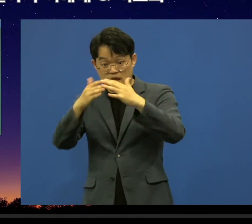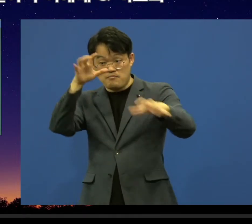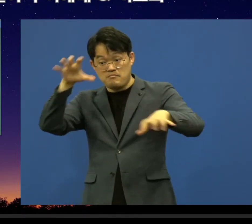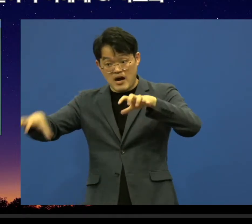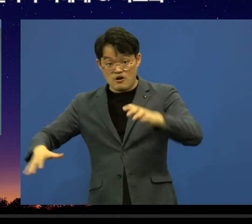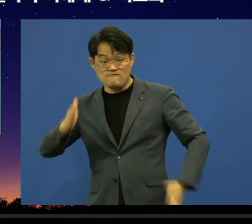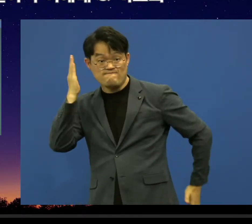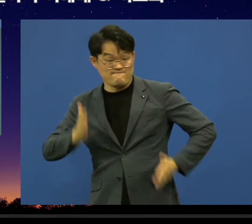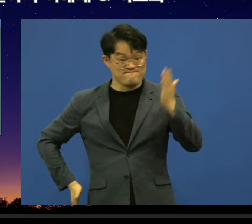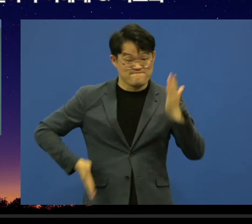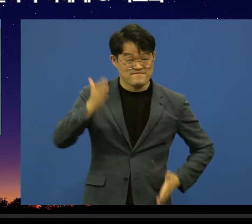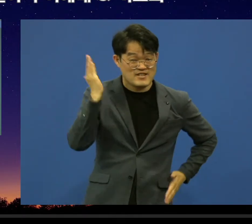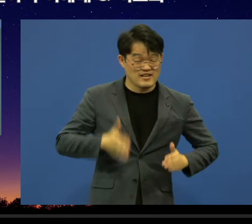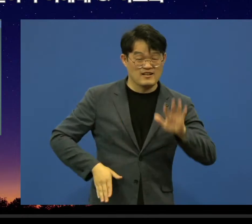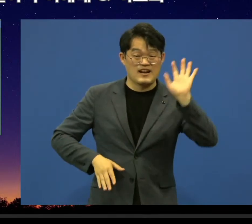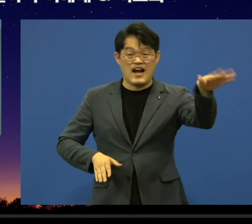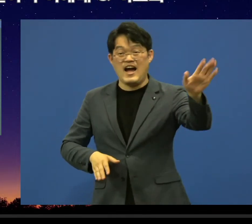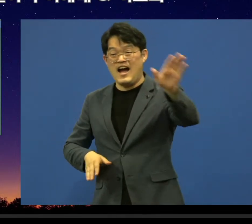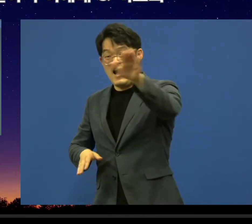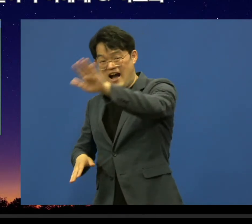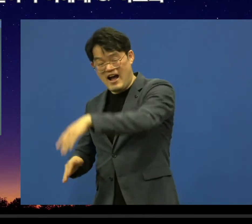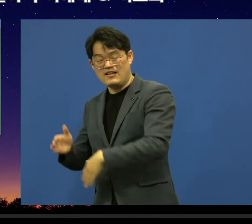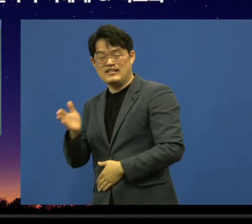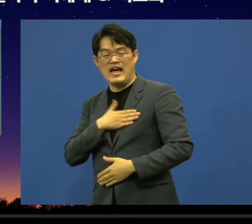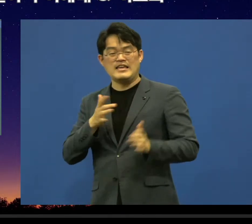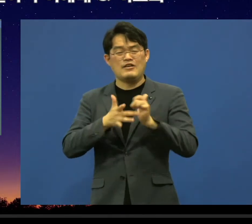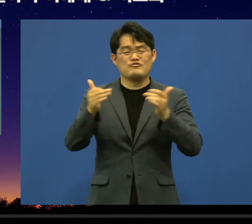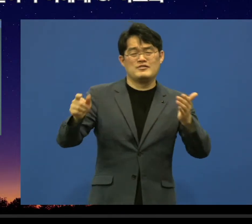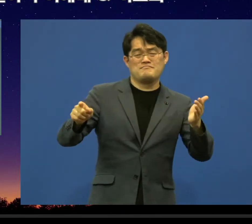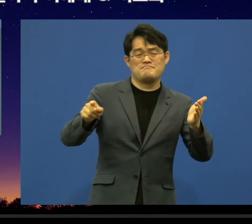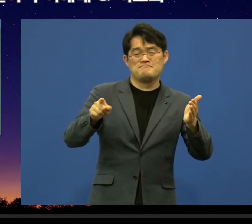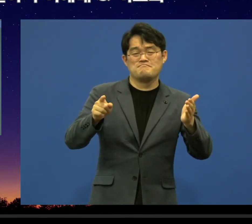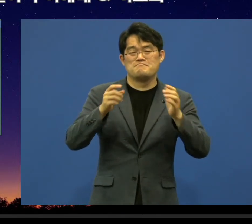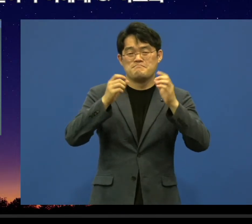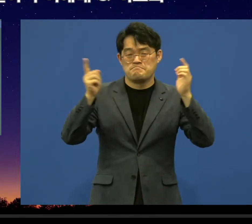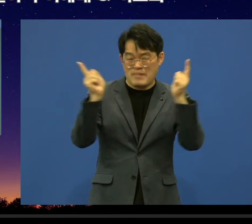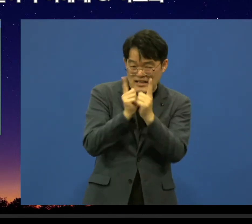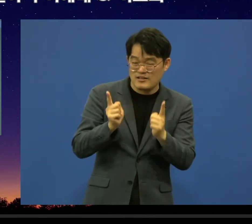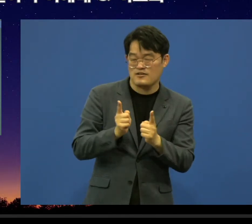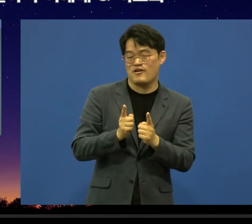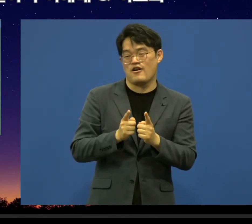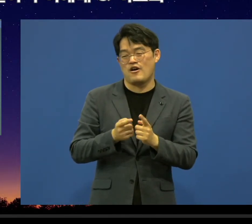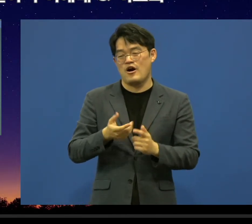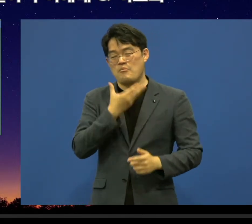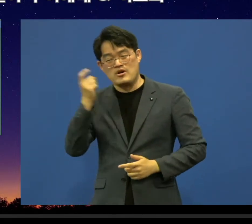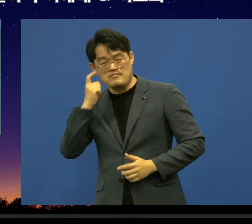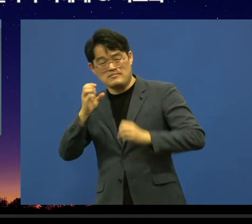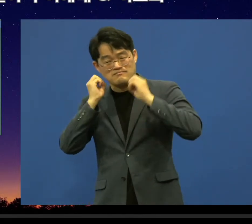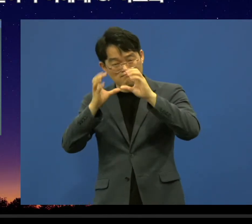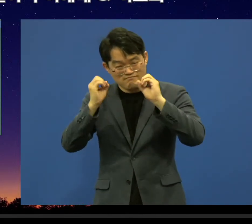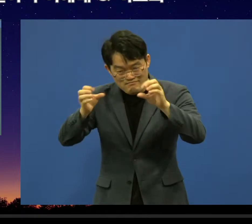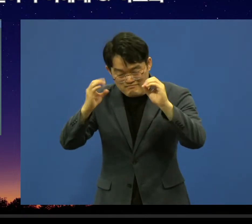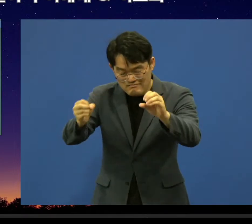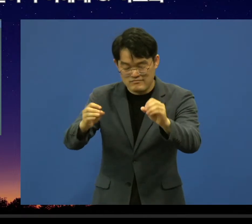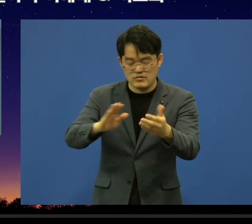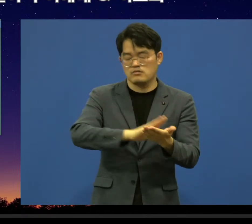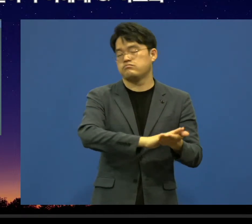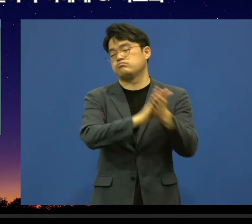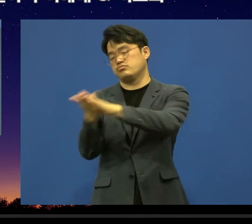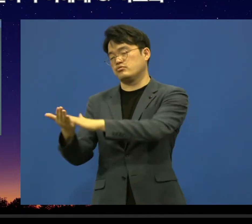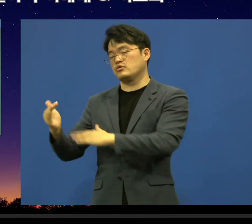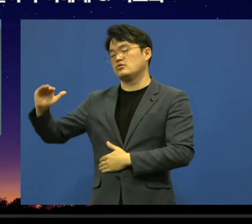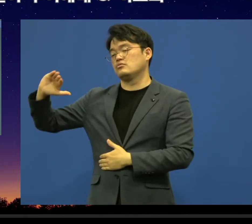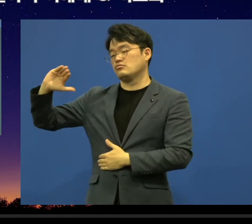뛰어들어가 그들을 대면하여 그가 먼저 말을 하며 담대하게 복음을 전하는 자가 되었어요.